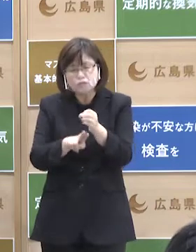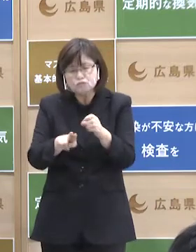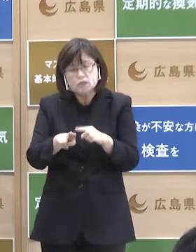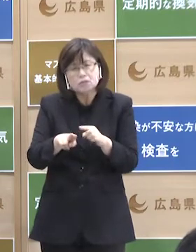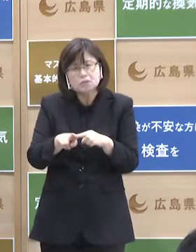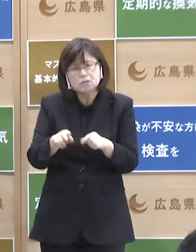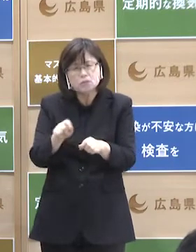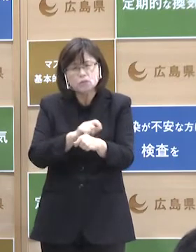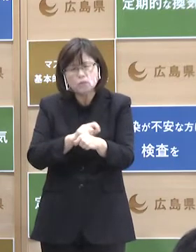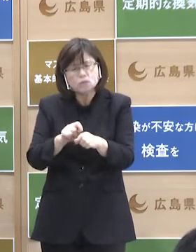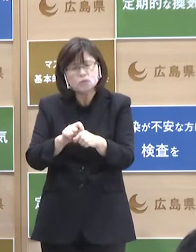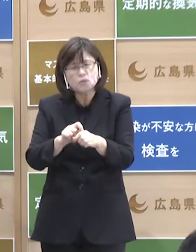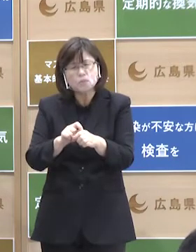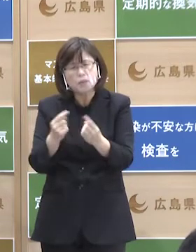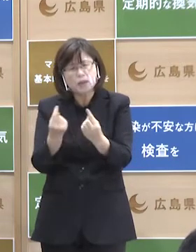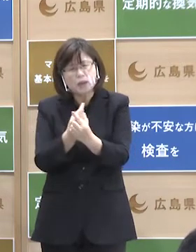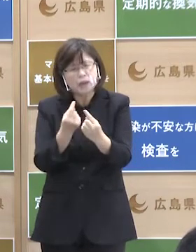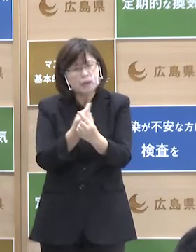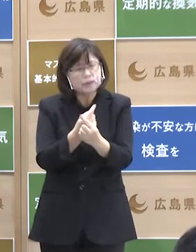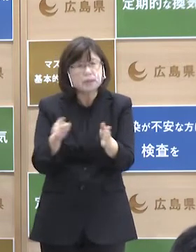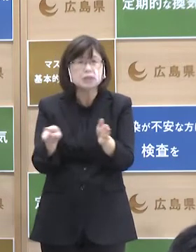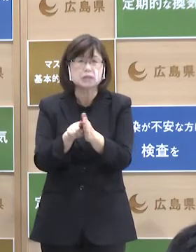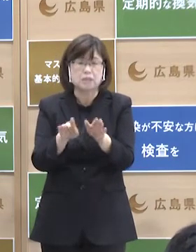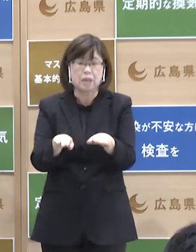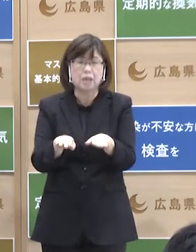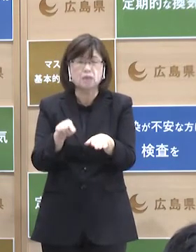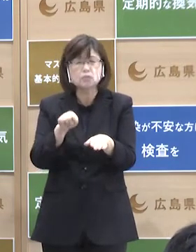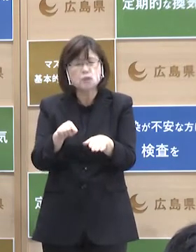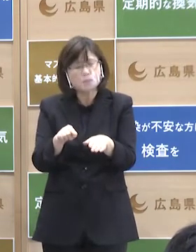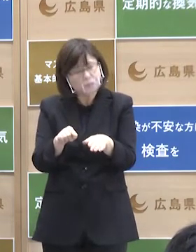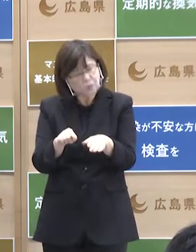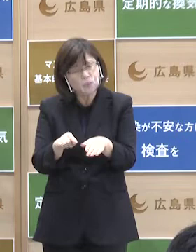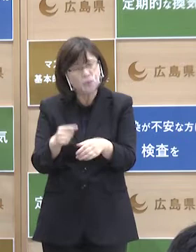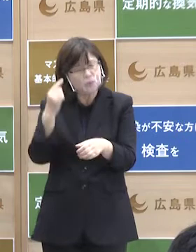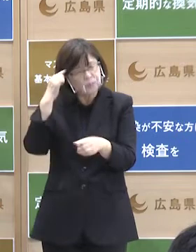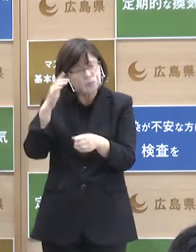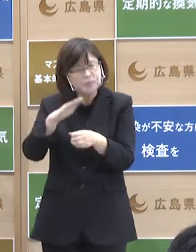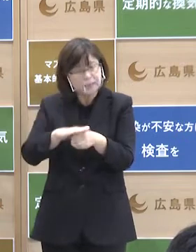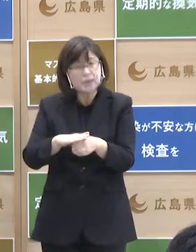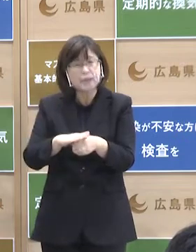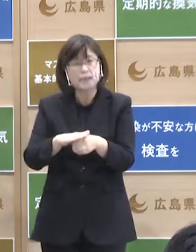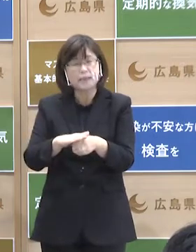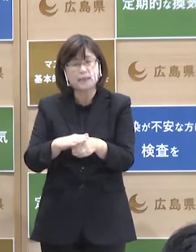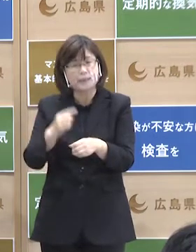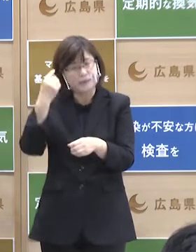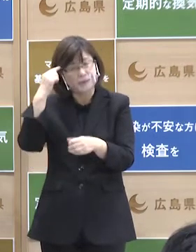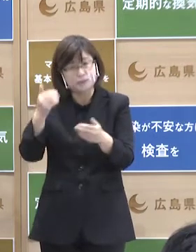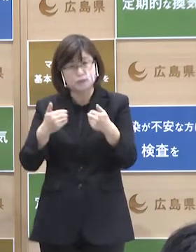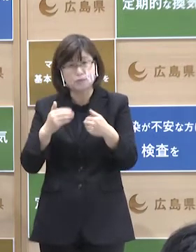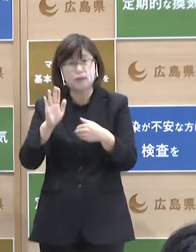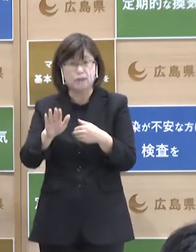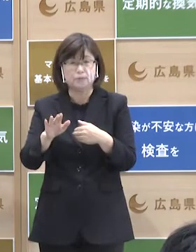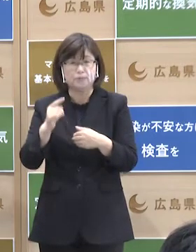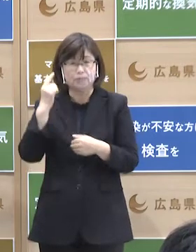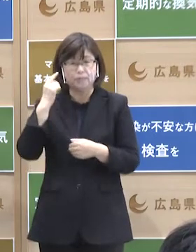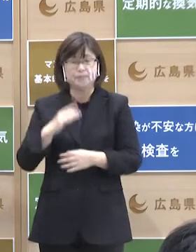ケース変わってくるので、まあ、そういうことも含めて考える必要があると思います。 ありがとうござい